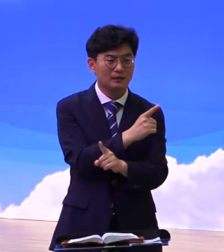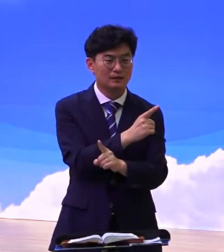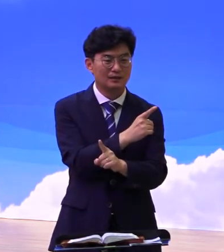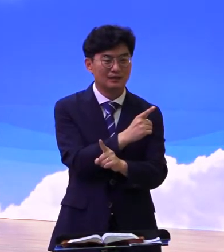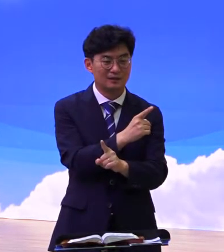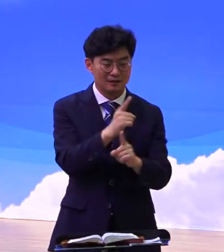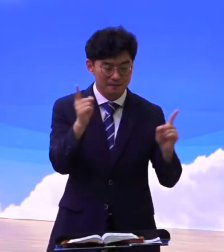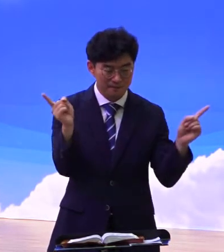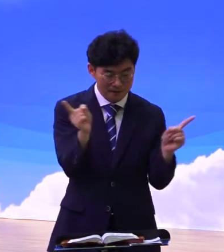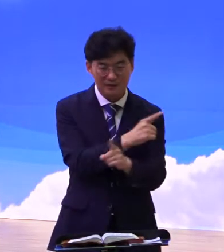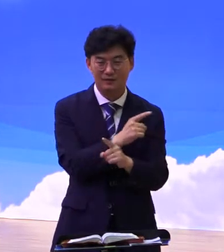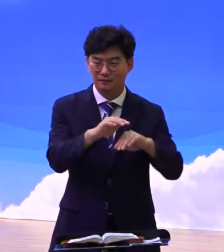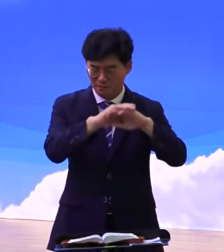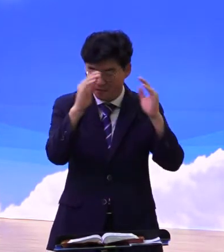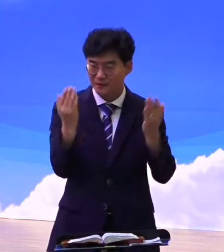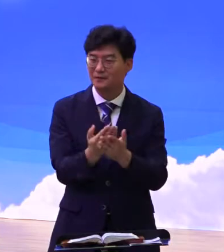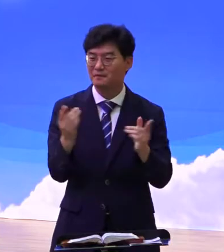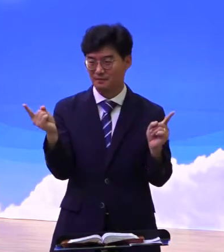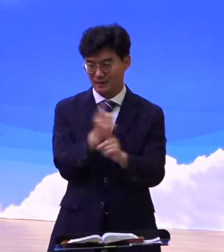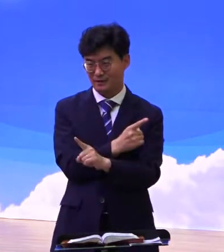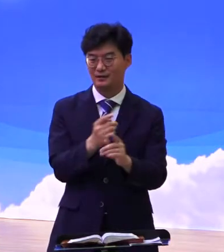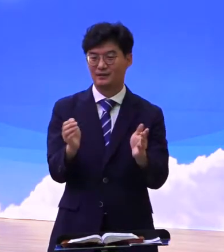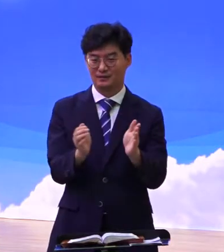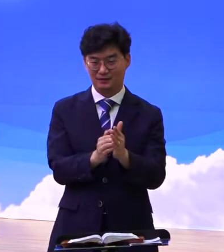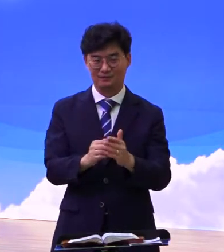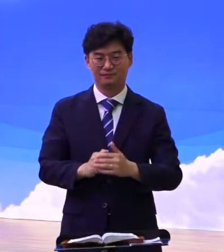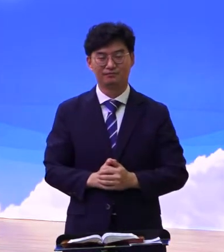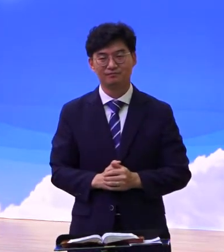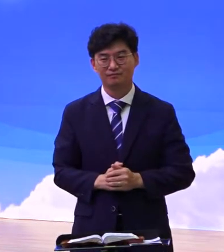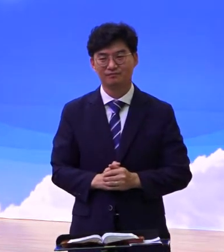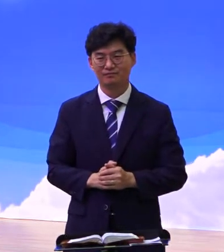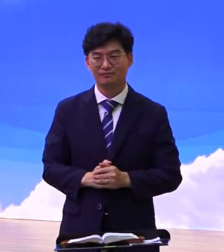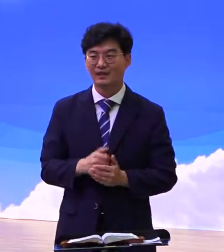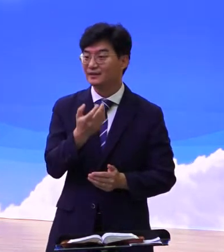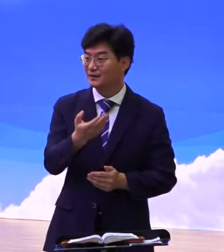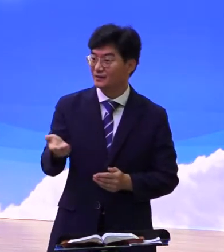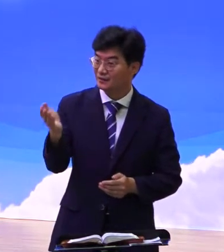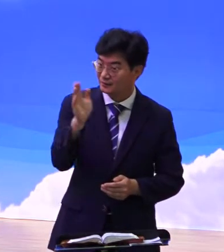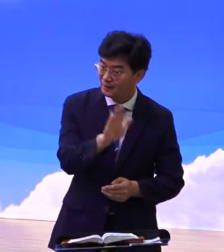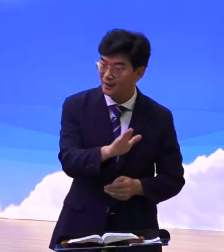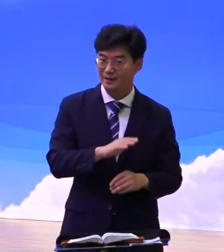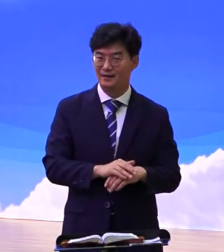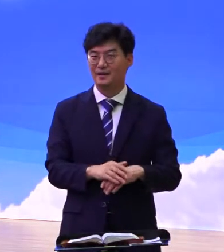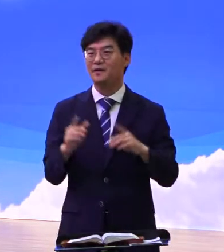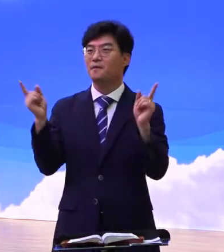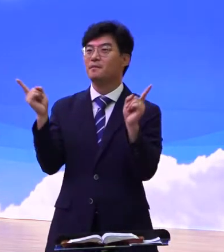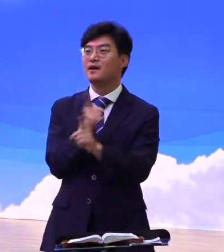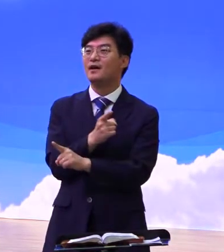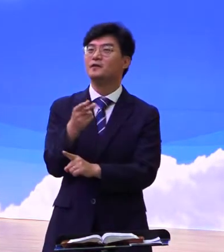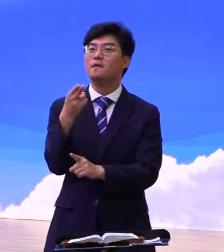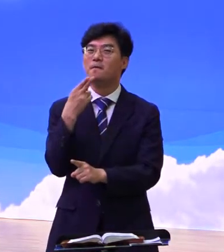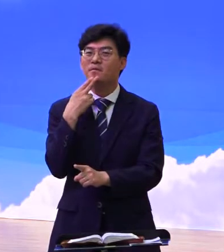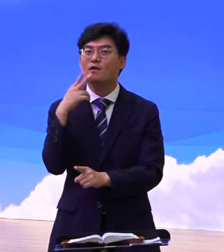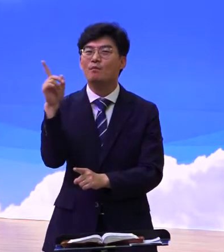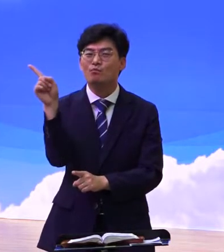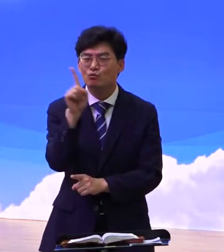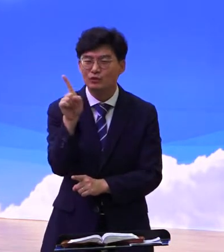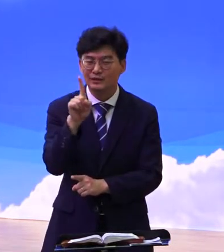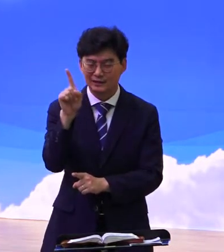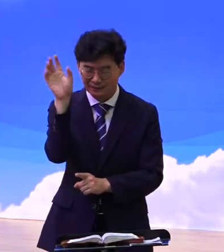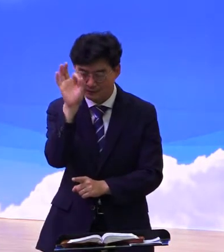하면서 그 속에서, 변화의 환경 속에서 변하지 않는 진리를 찾으려고 애를 썼습니다.